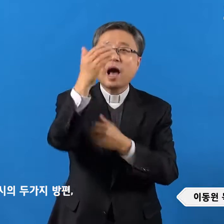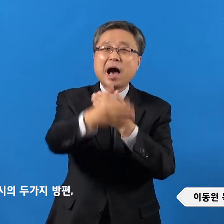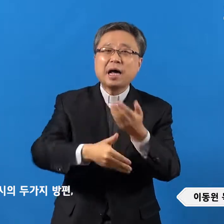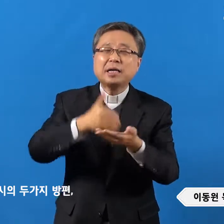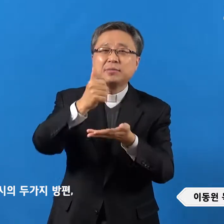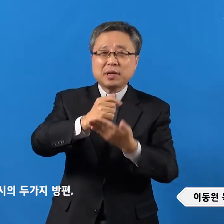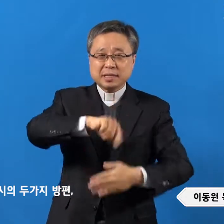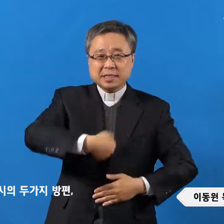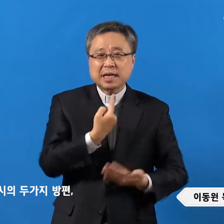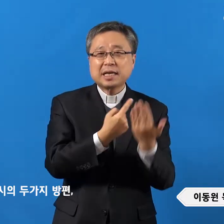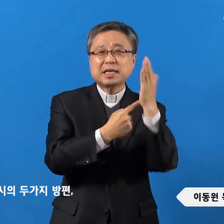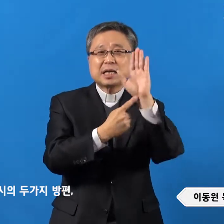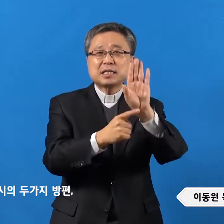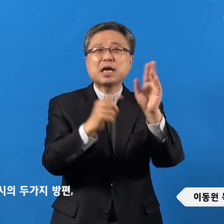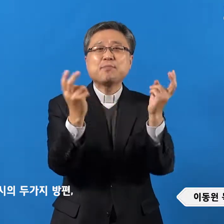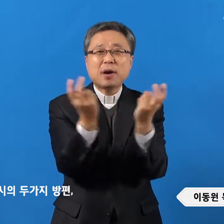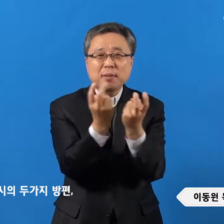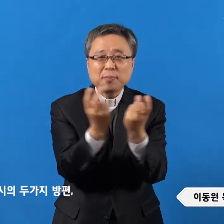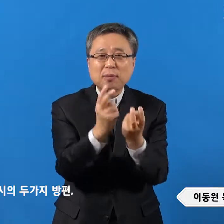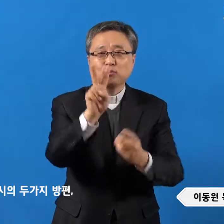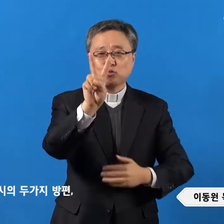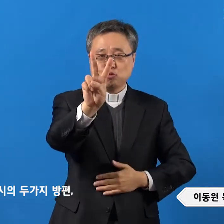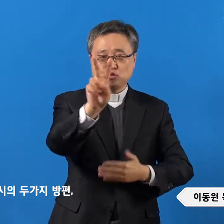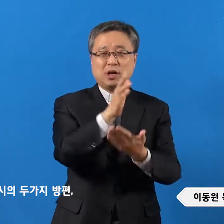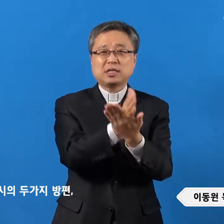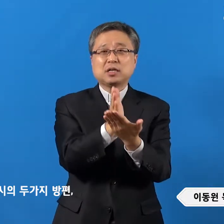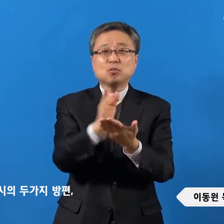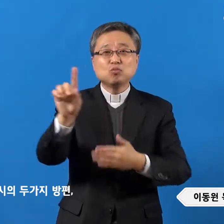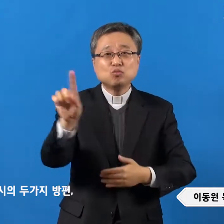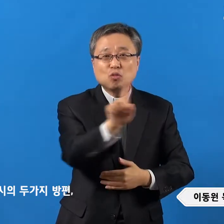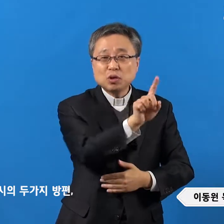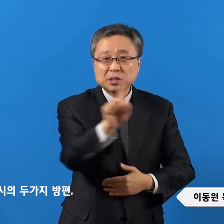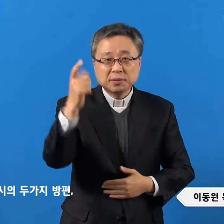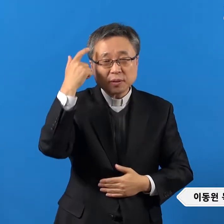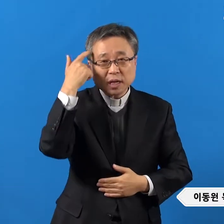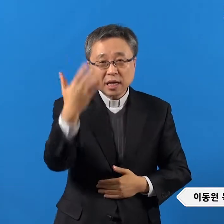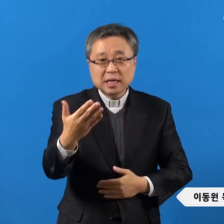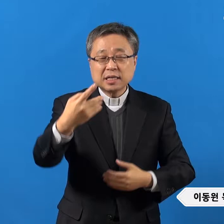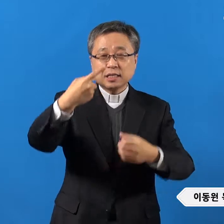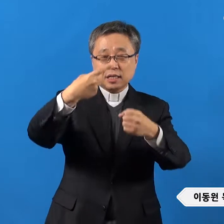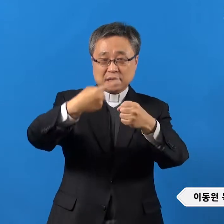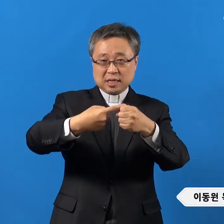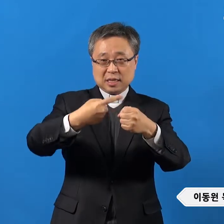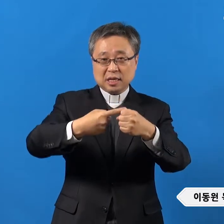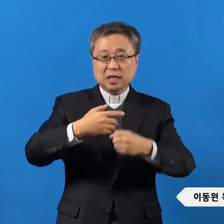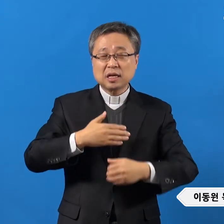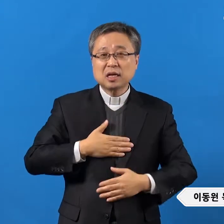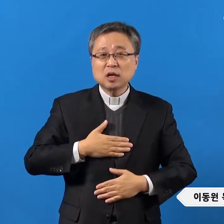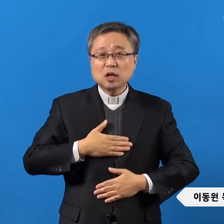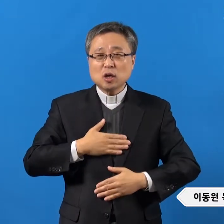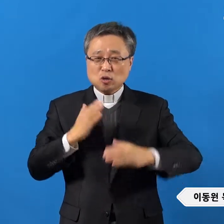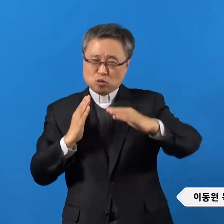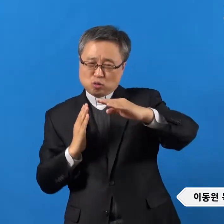자기 계시의 방법 두 가지. 뭘까요? 첫째는 초자연적